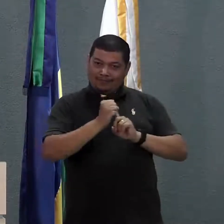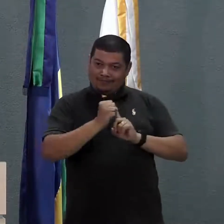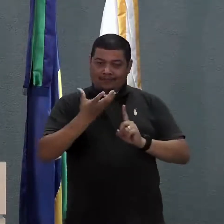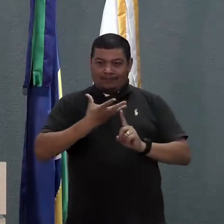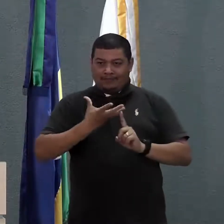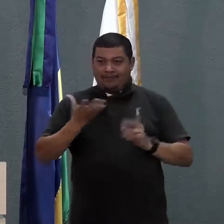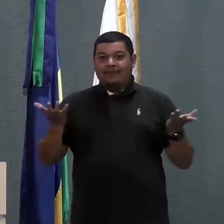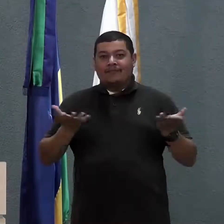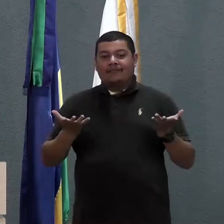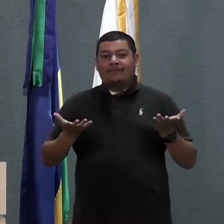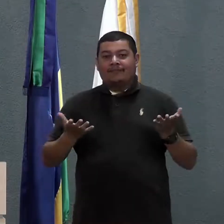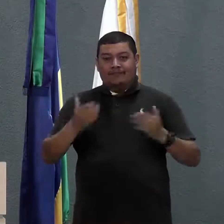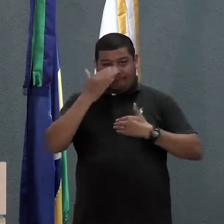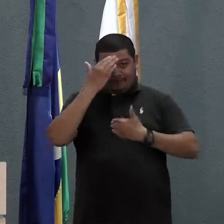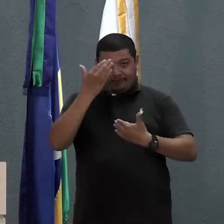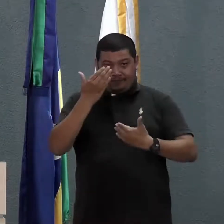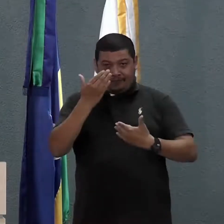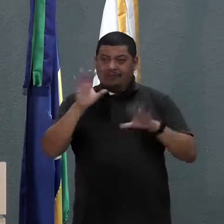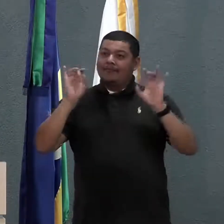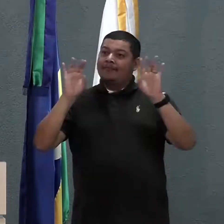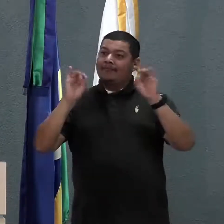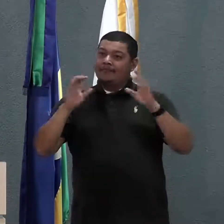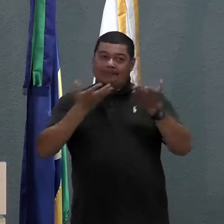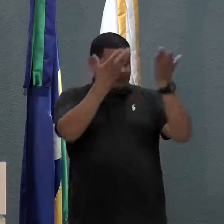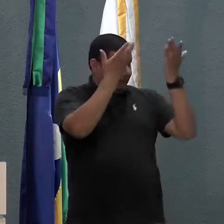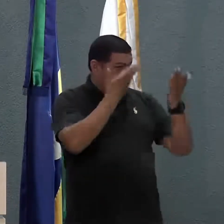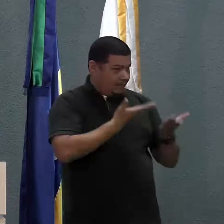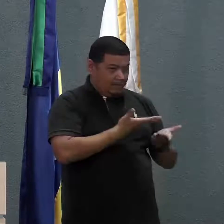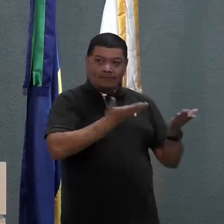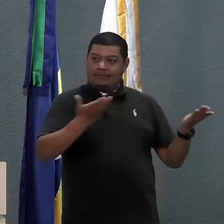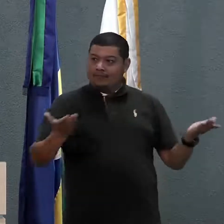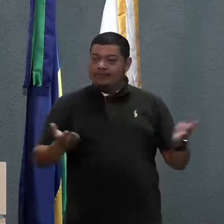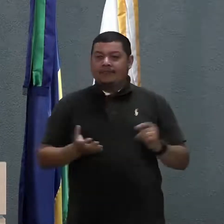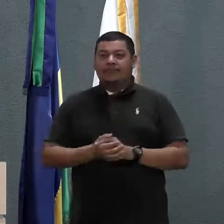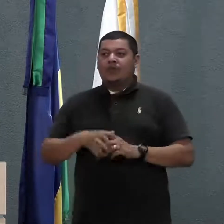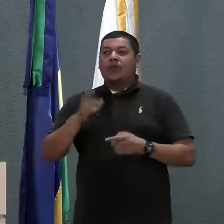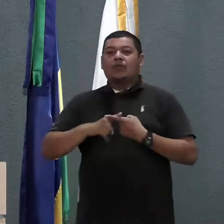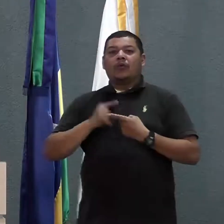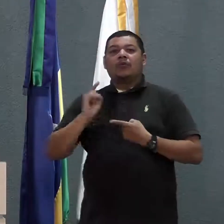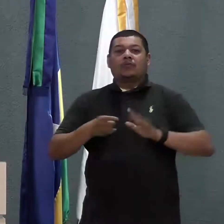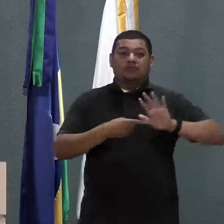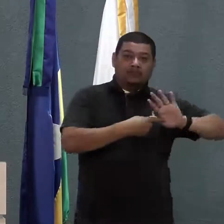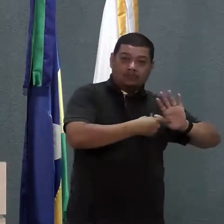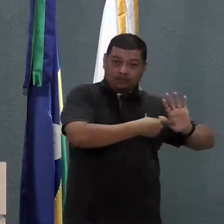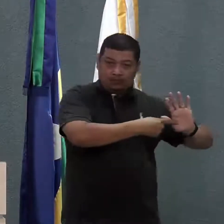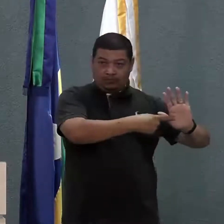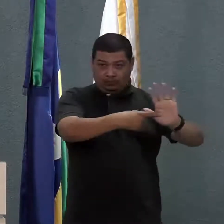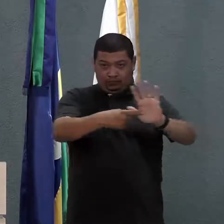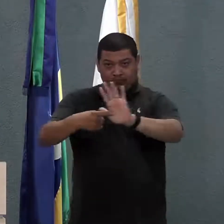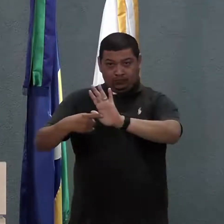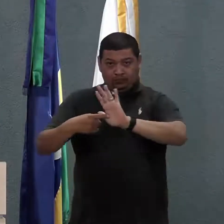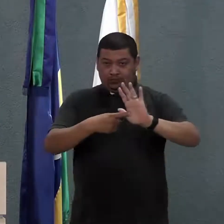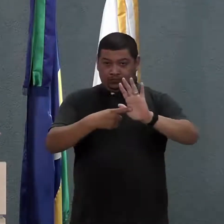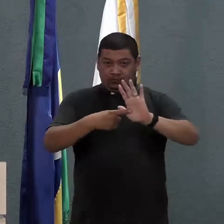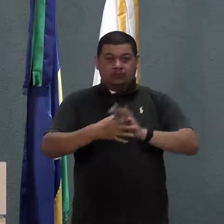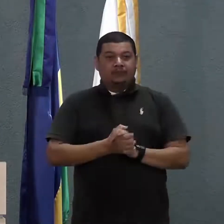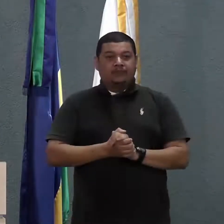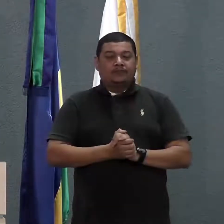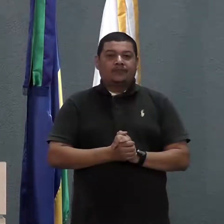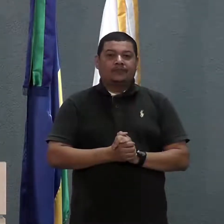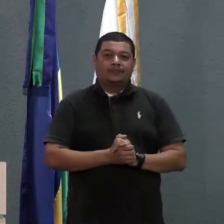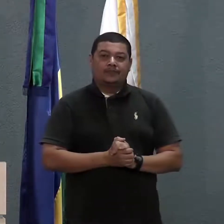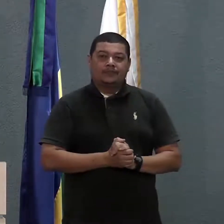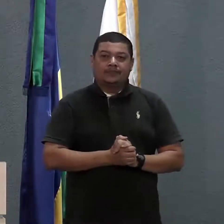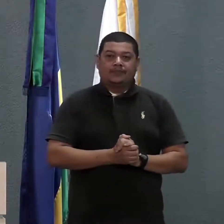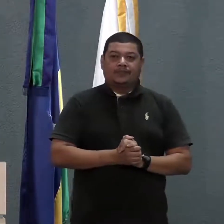nessa oportunidade a essa casa, que desde quando nós apresentamos um pleito, que foi um dos pleitos mais caros, vereador, para nós,